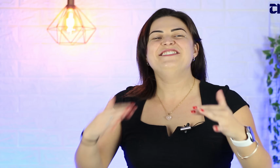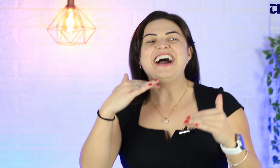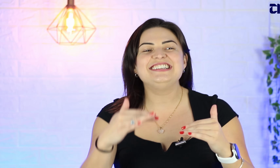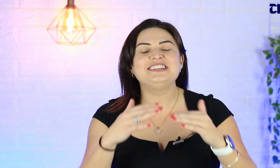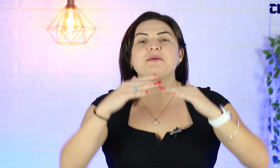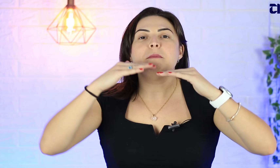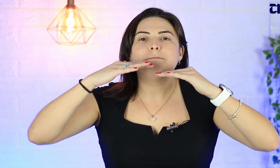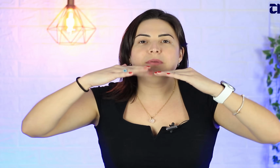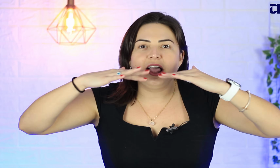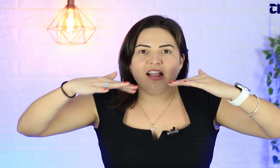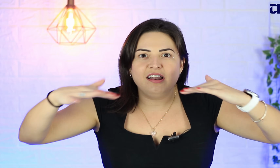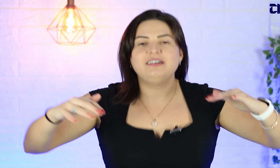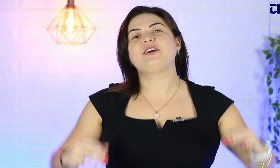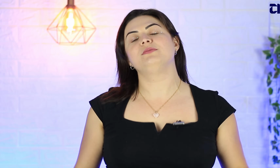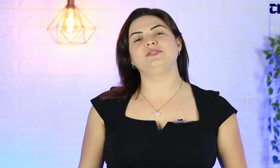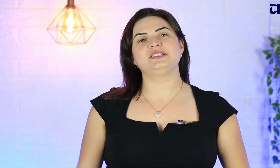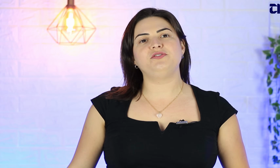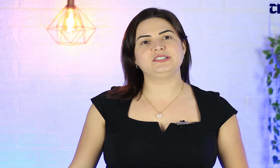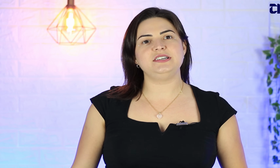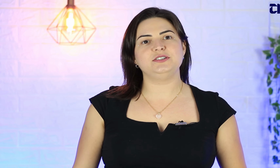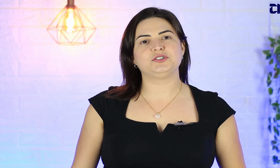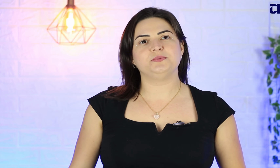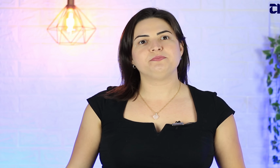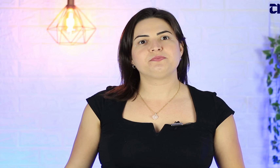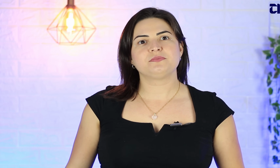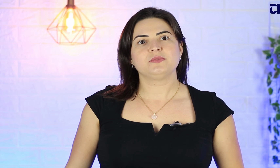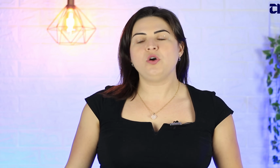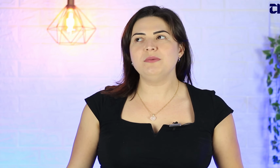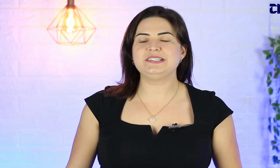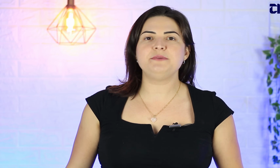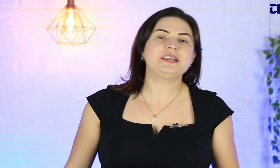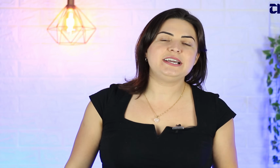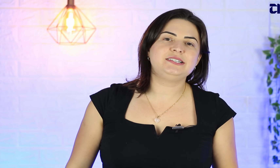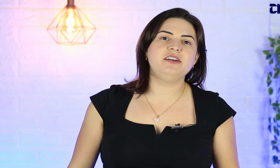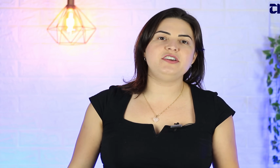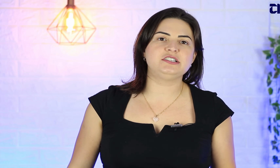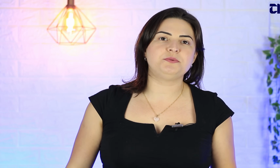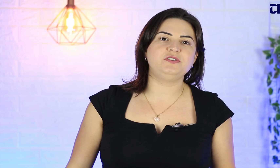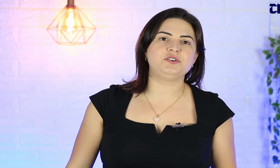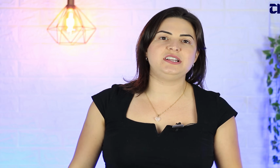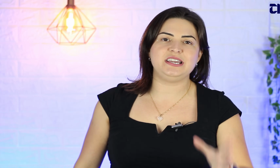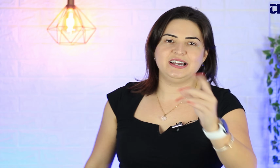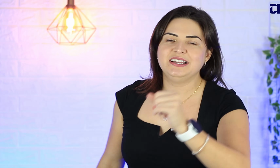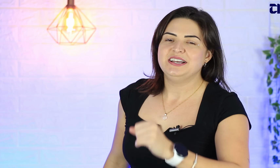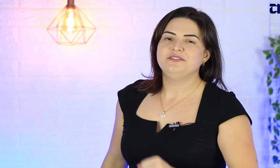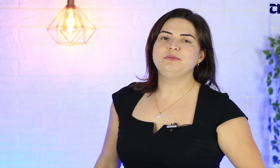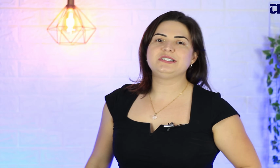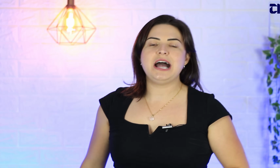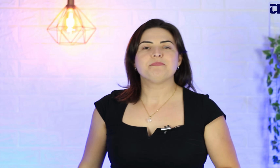Faz aí também. É como se você fosse isso. Como assim? Para que que serve isso, professora Aninha? Vamos lá.